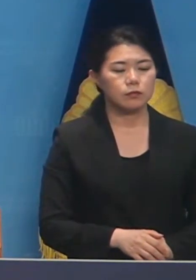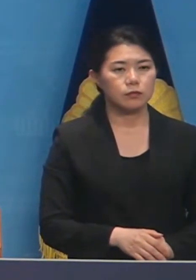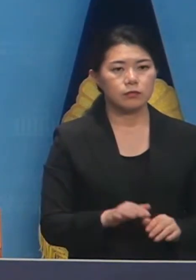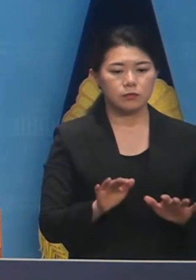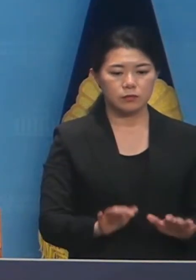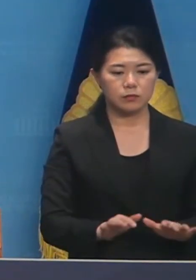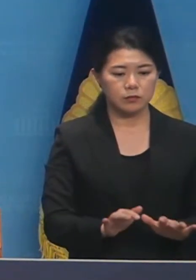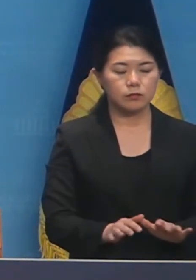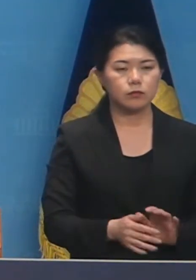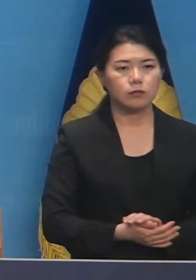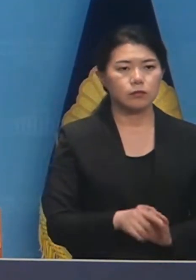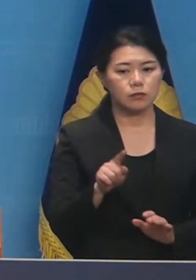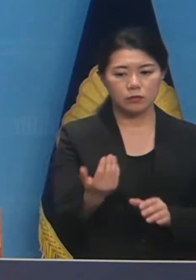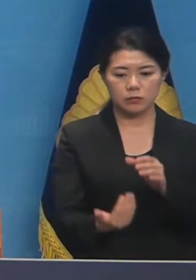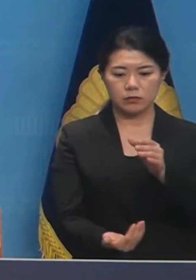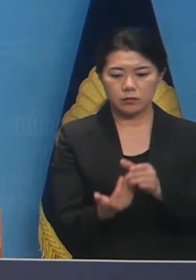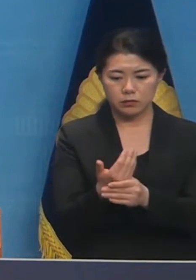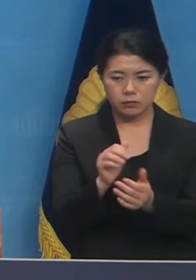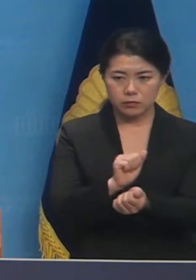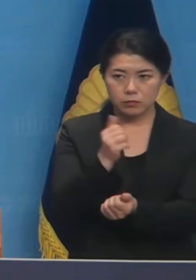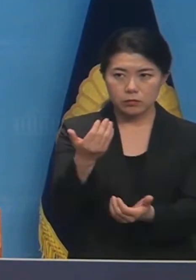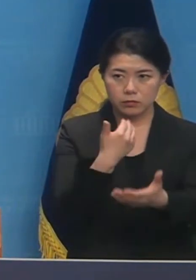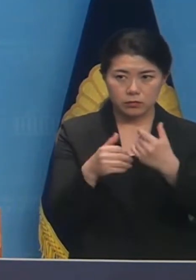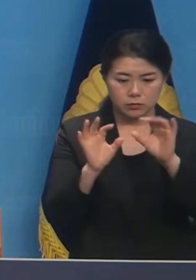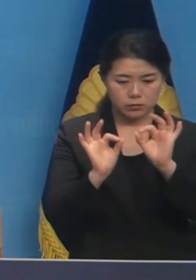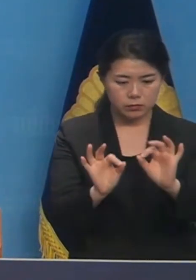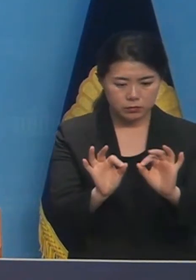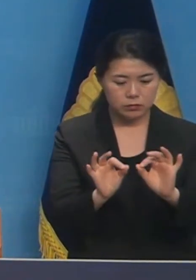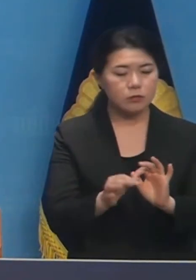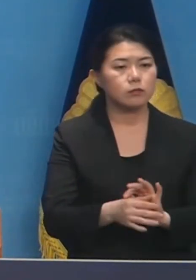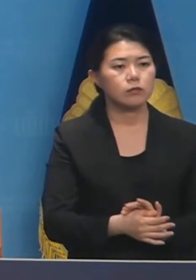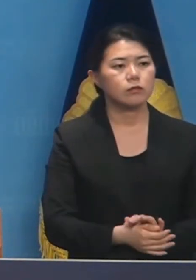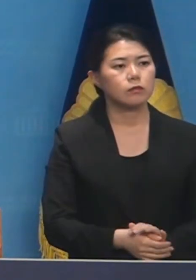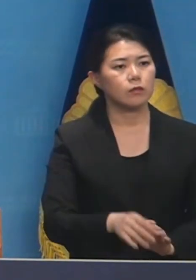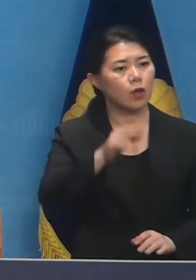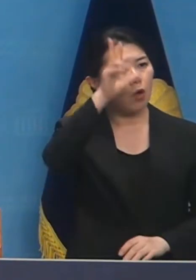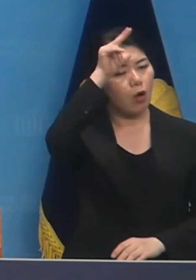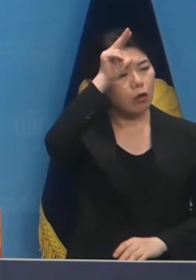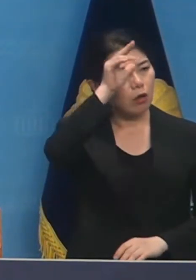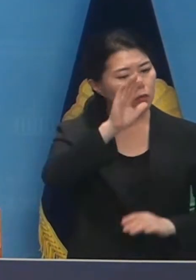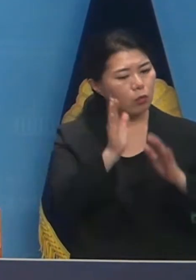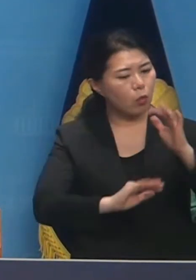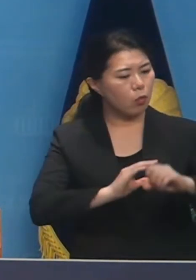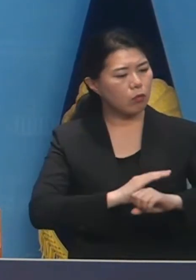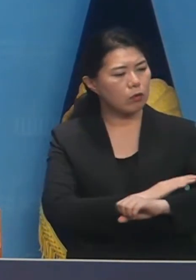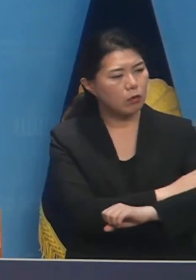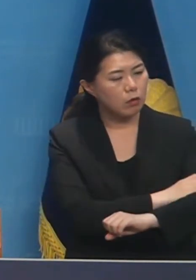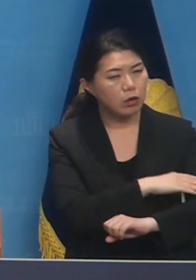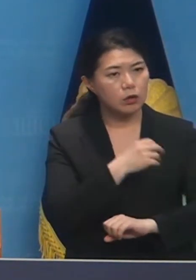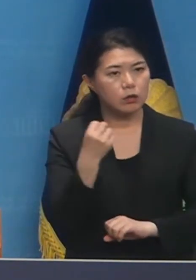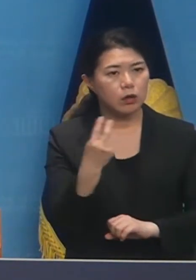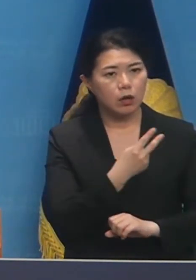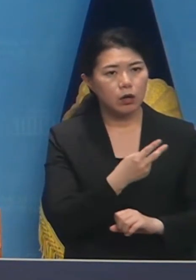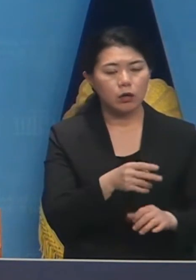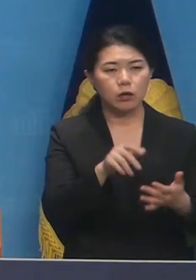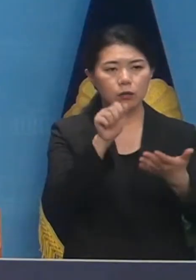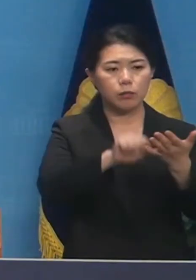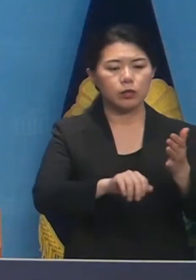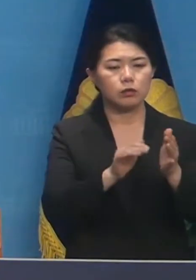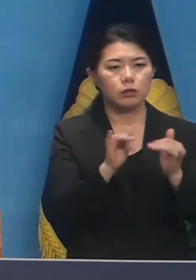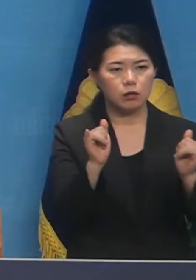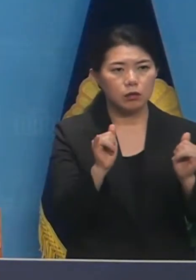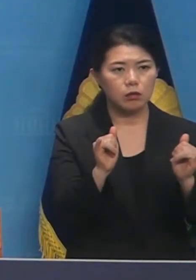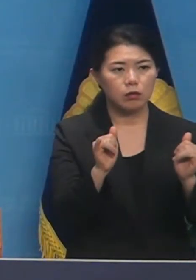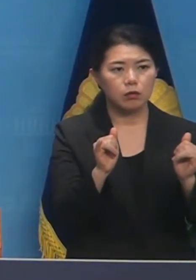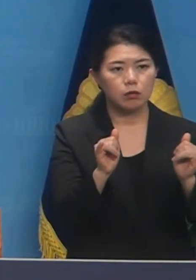저는 이번에 이 일을 보면서 이번에 경찰의 국권력과 우리